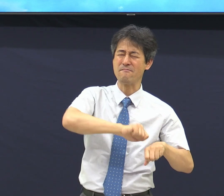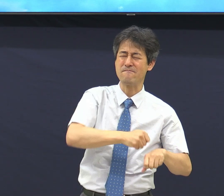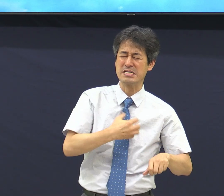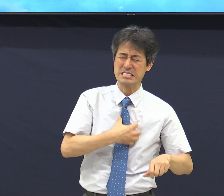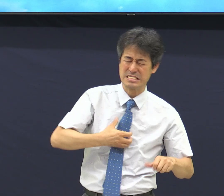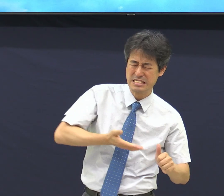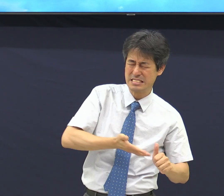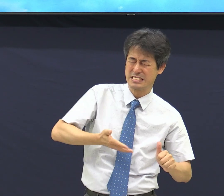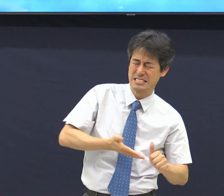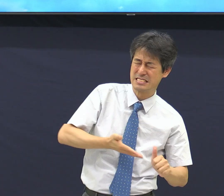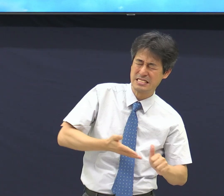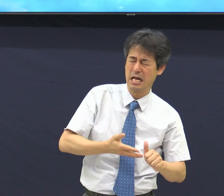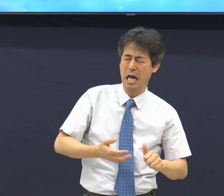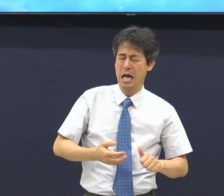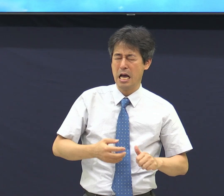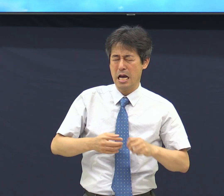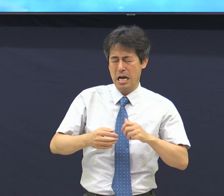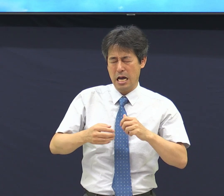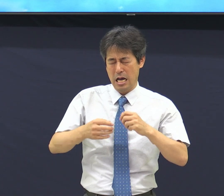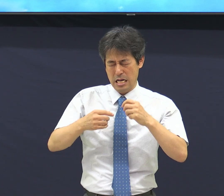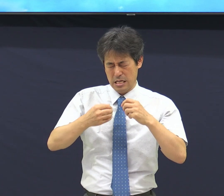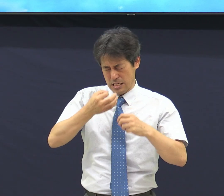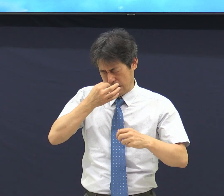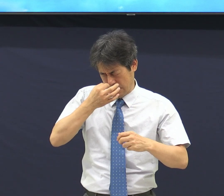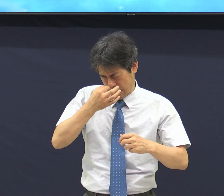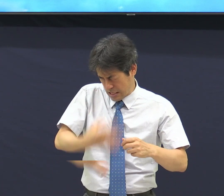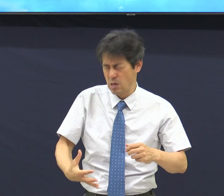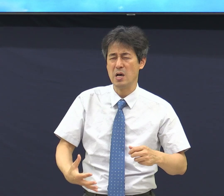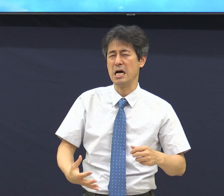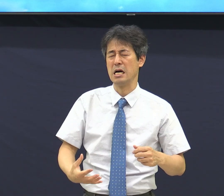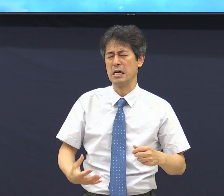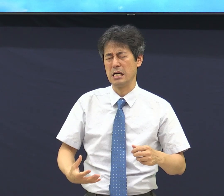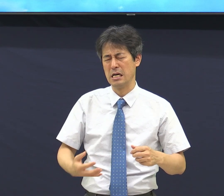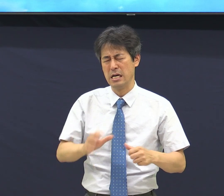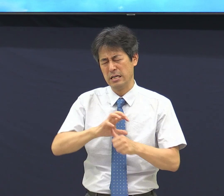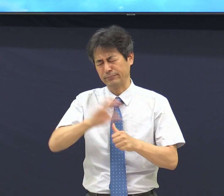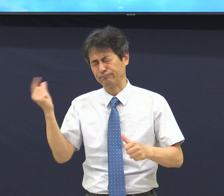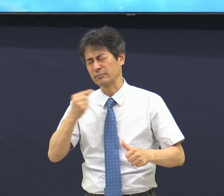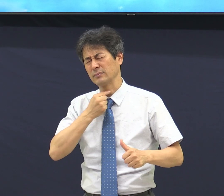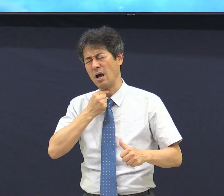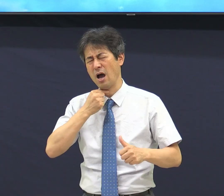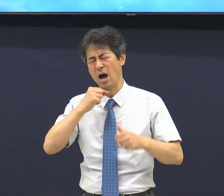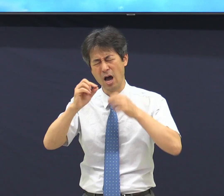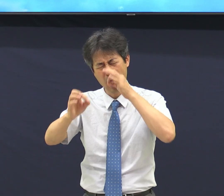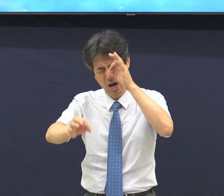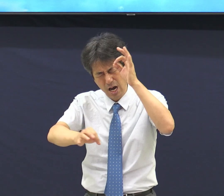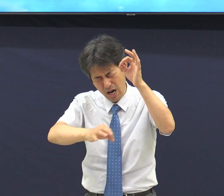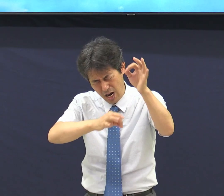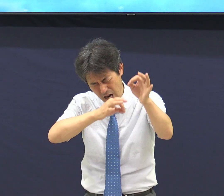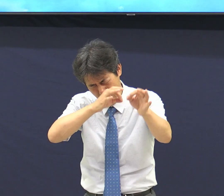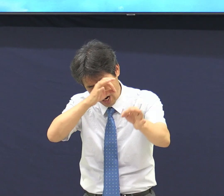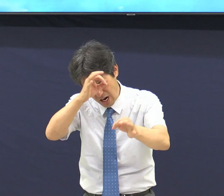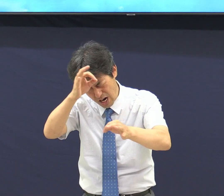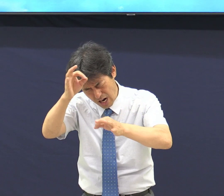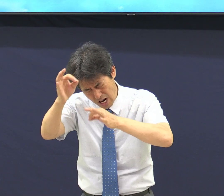애굽 가운데 이스라엘 백성들이 괴로운 가운데 힘들어하고 있을 때, 그곳에서 벗어나고자 부르짖을